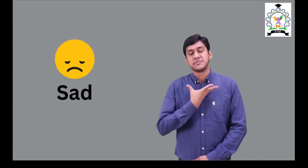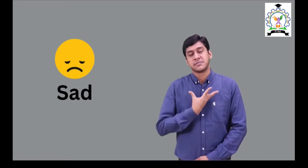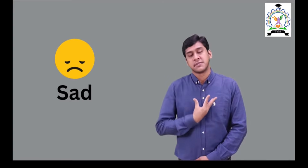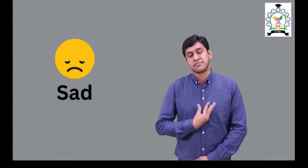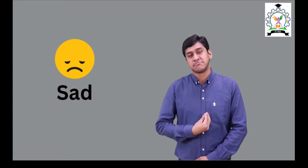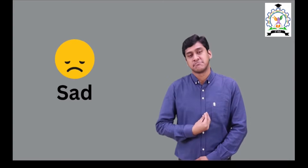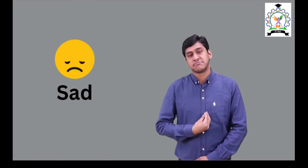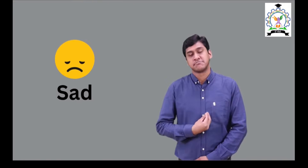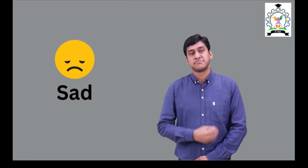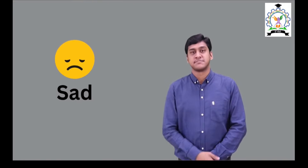दुखी,